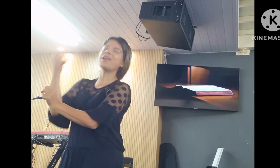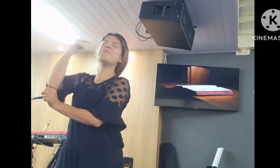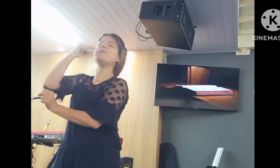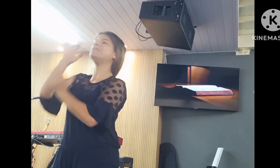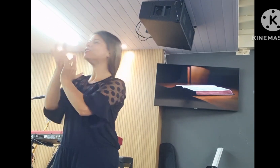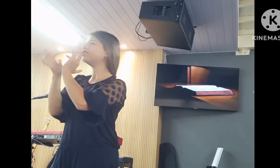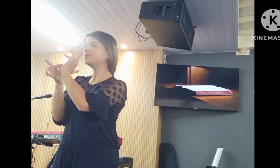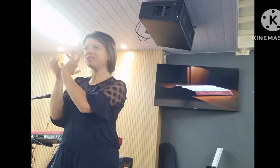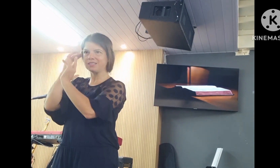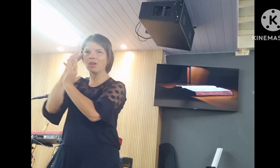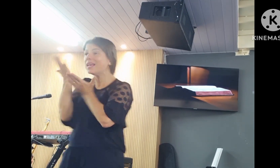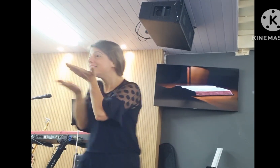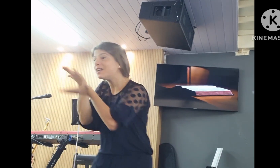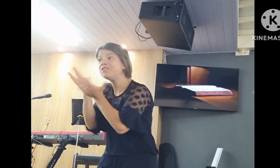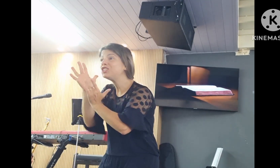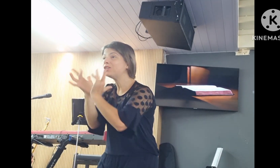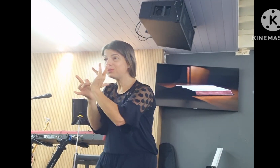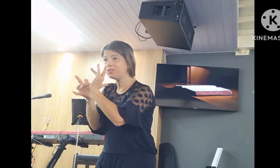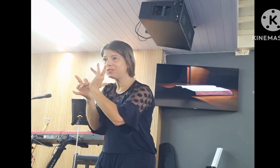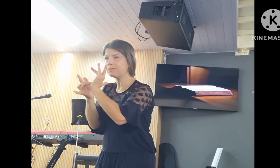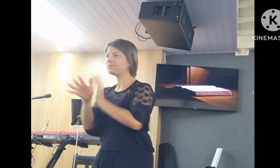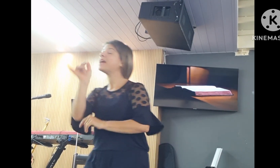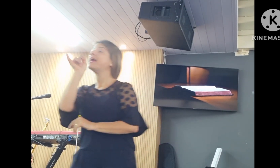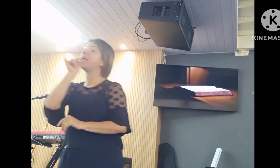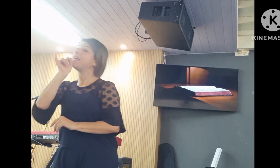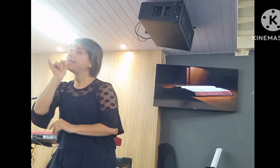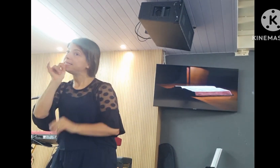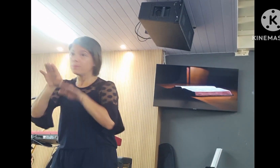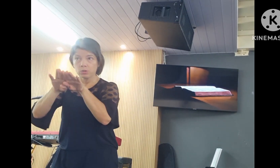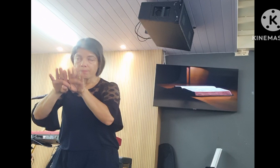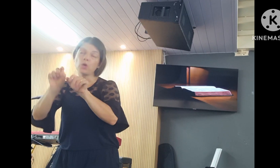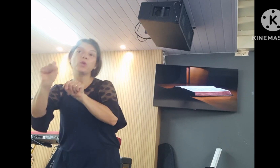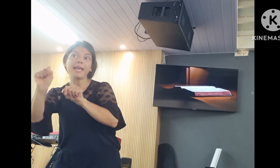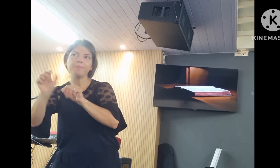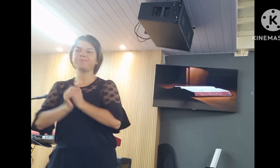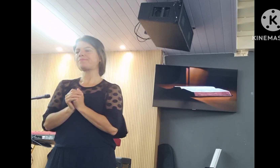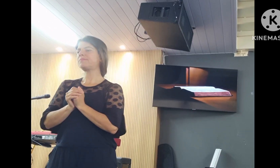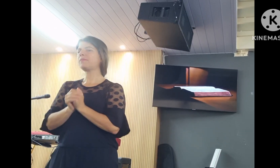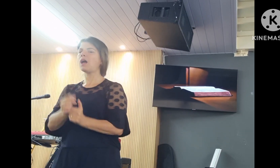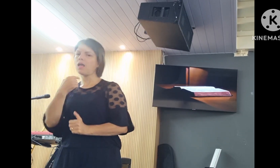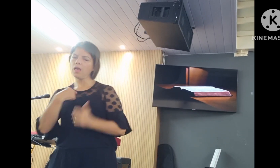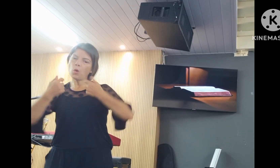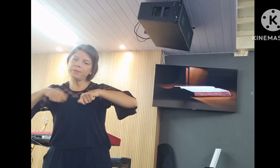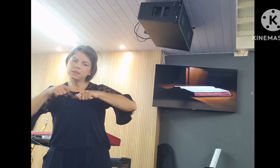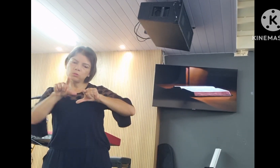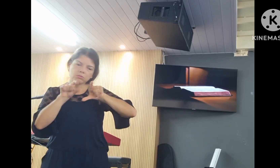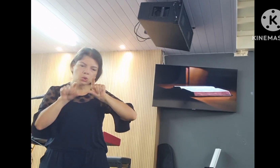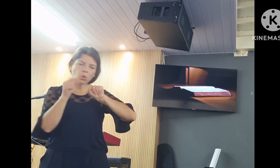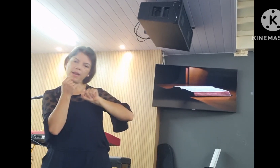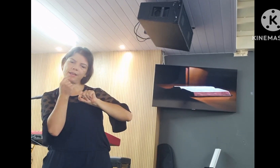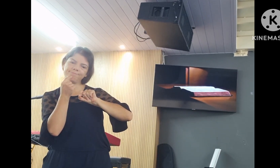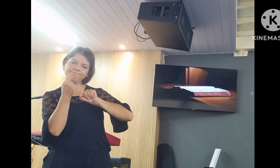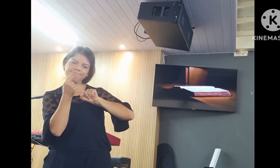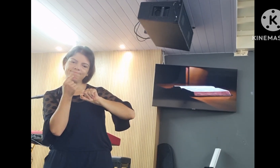está certo? É assim que o Senhor quer que eu faça? O que a tua palavra diz? Vamos olhar na Bíblia. E